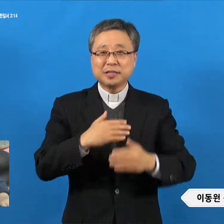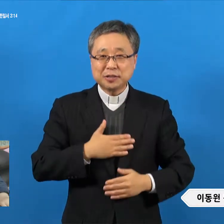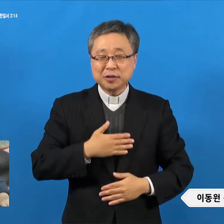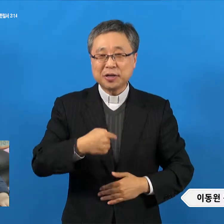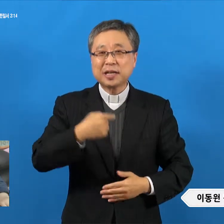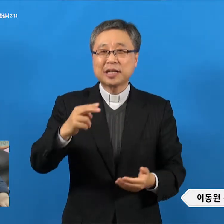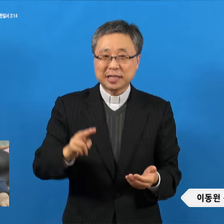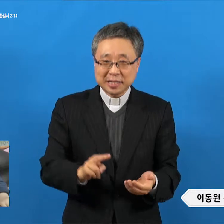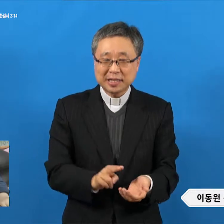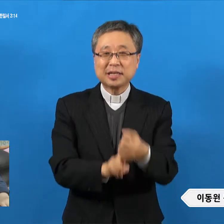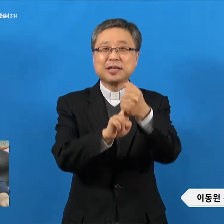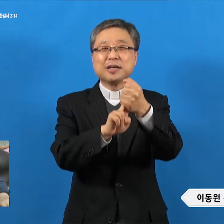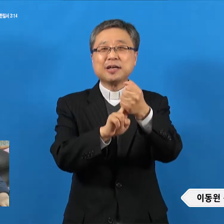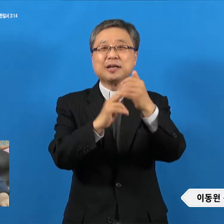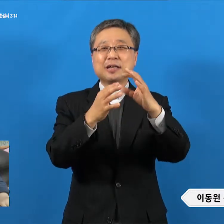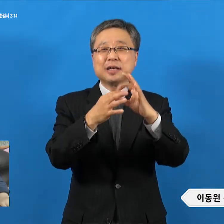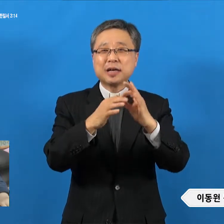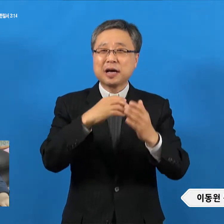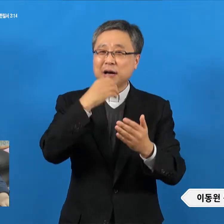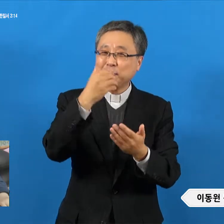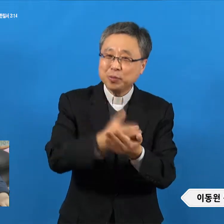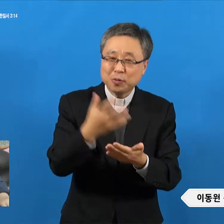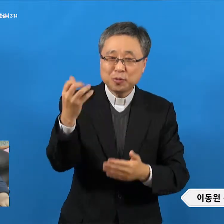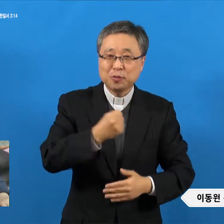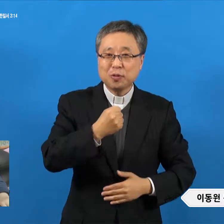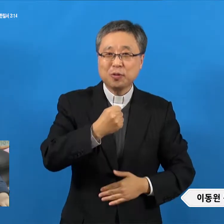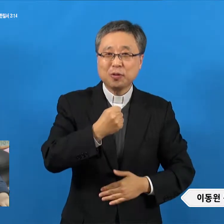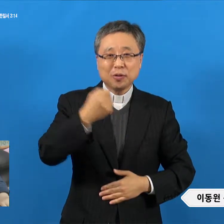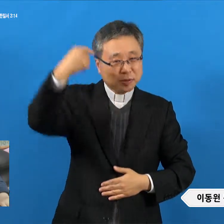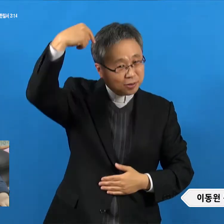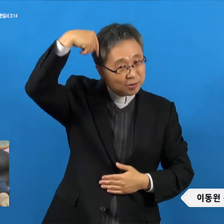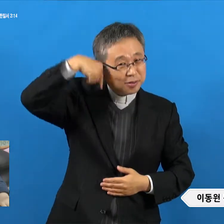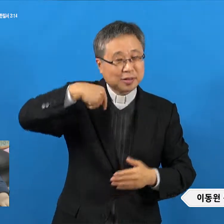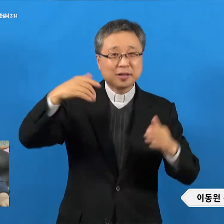저에게는 기적의 감동으로 다가왔습니다.